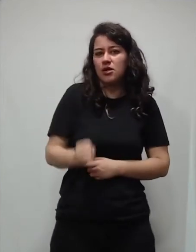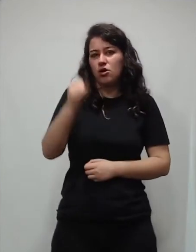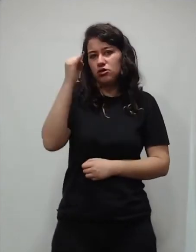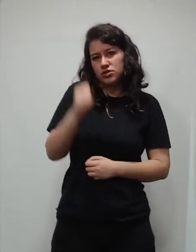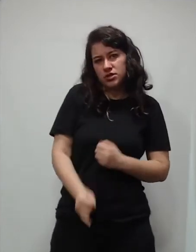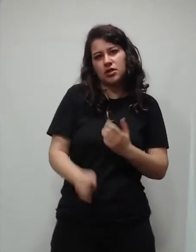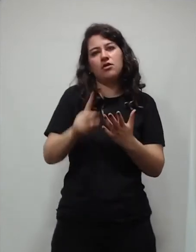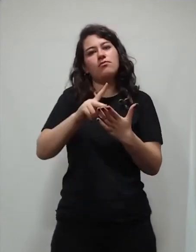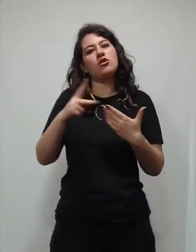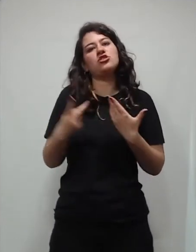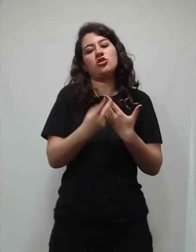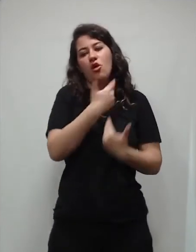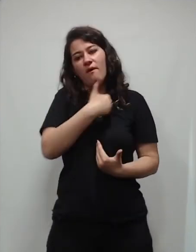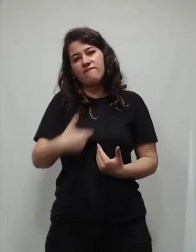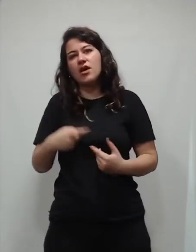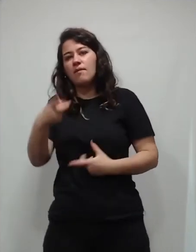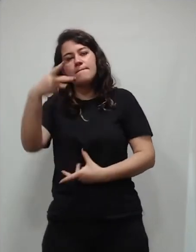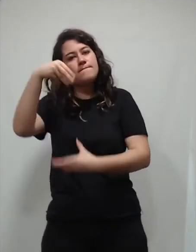la política pública.